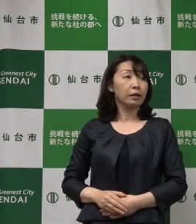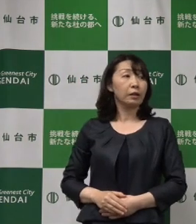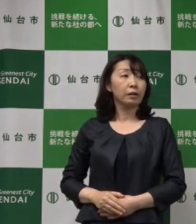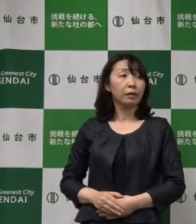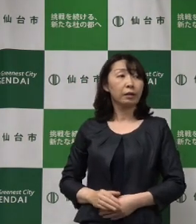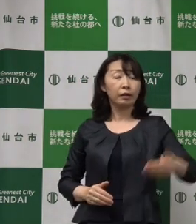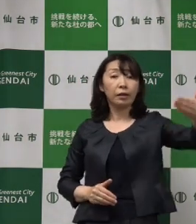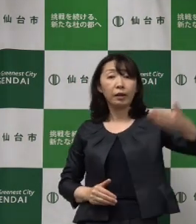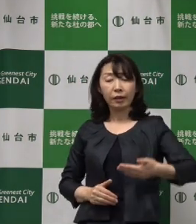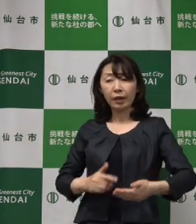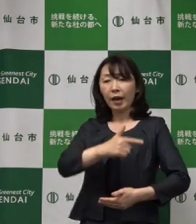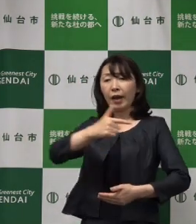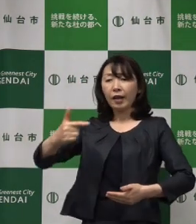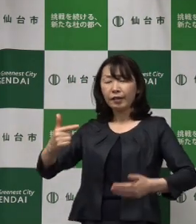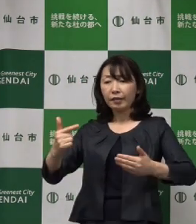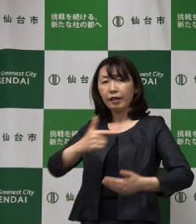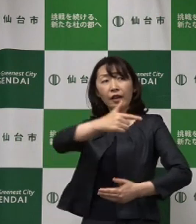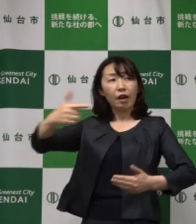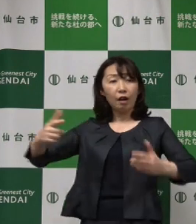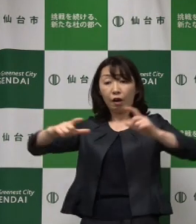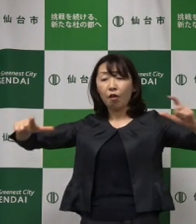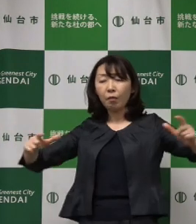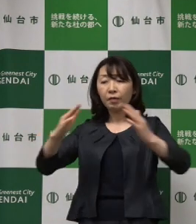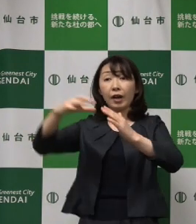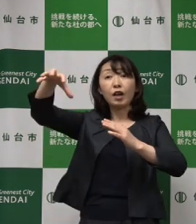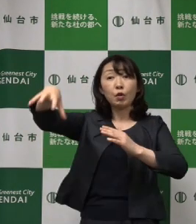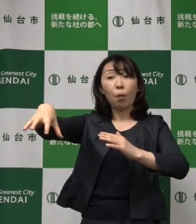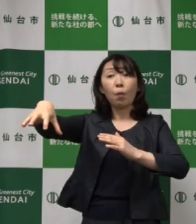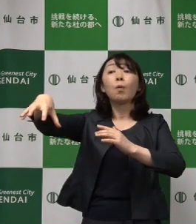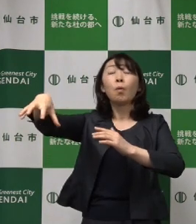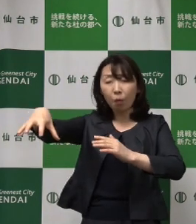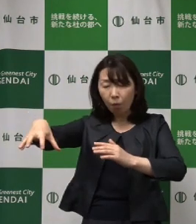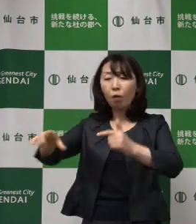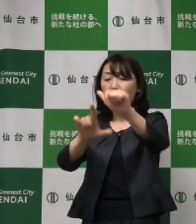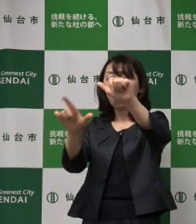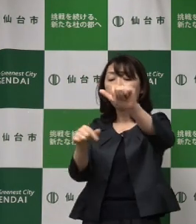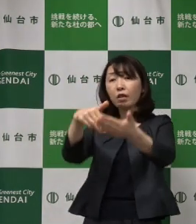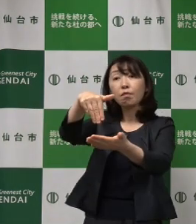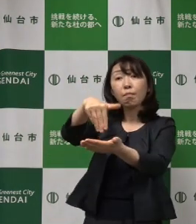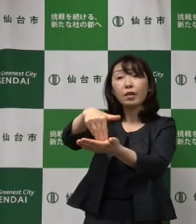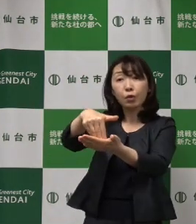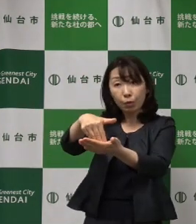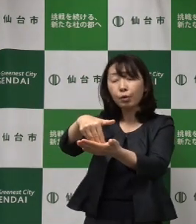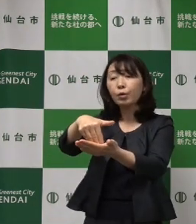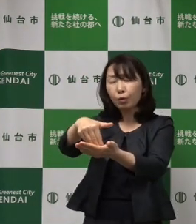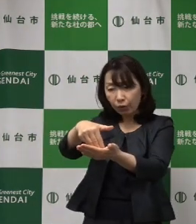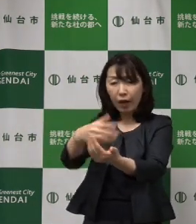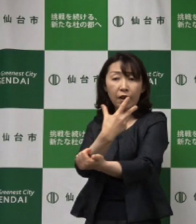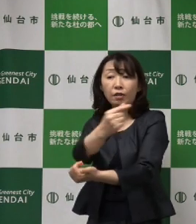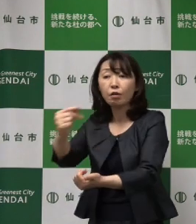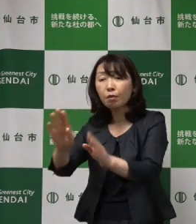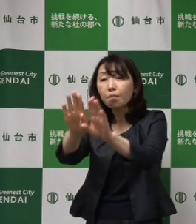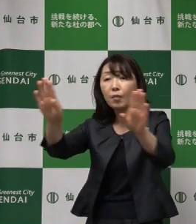一方で大規模接種会場、今月中の開始を、今月下旬の開始、まもなく下旬ですも示されていると思うんですけれ